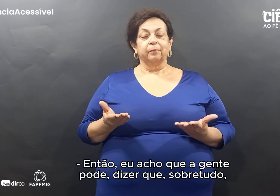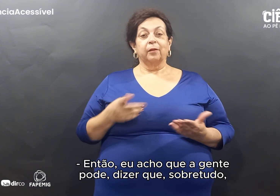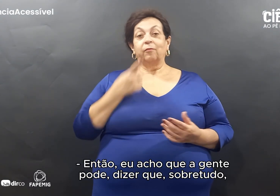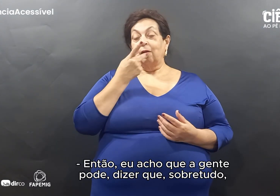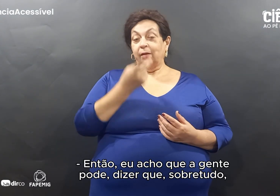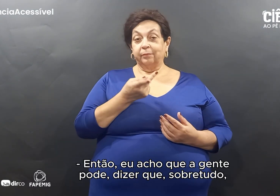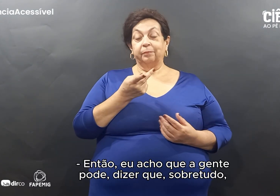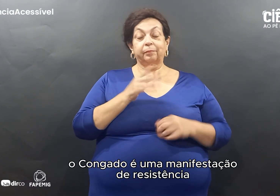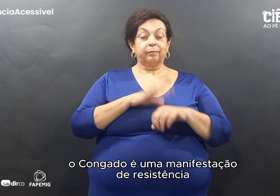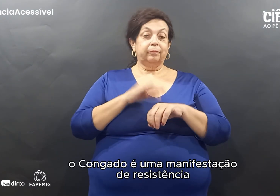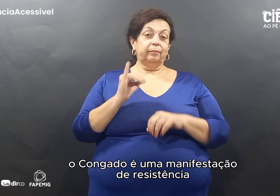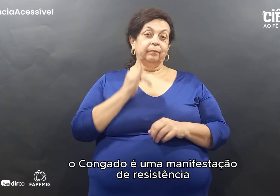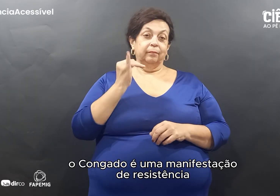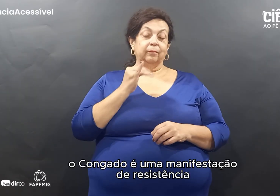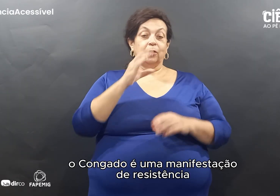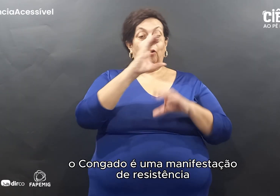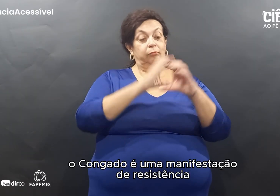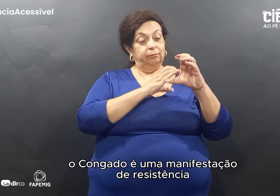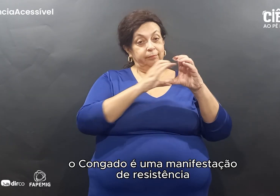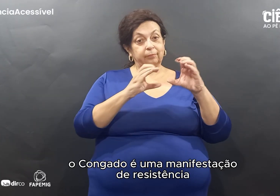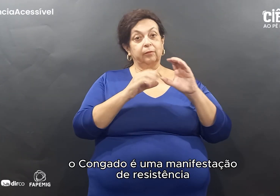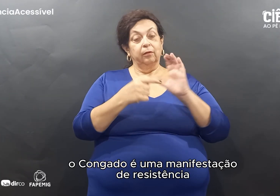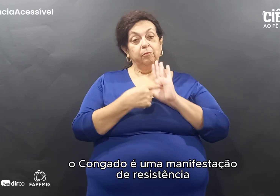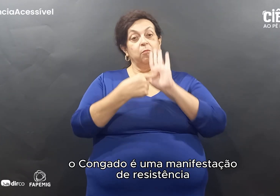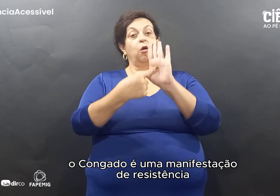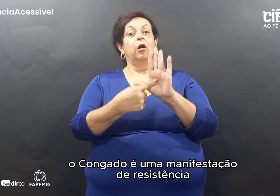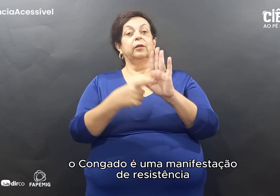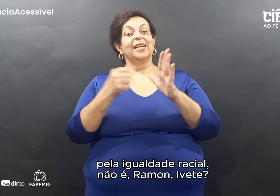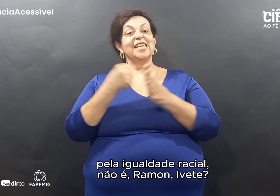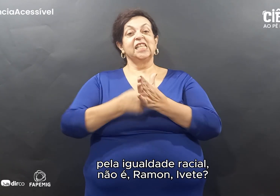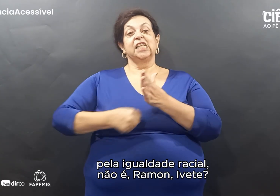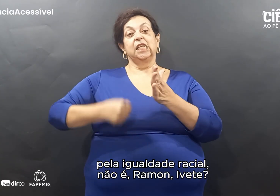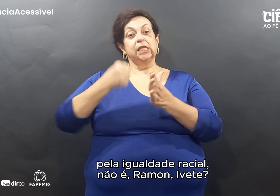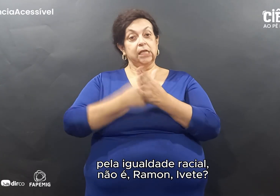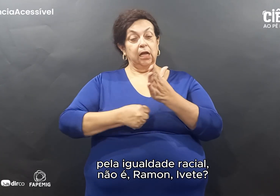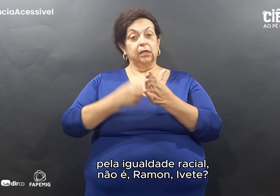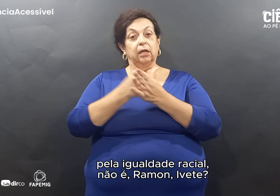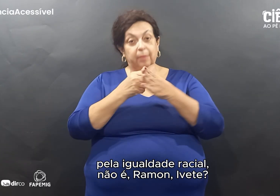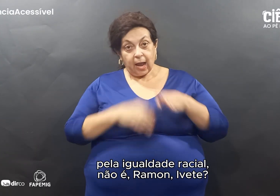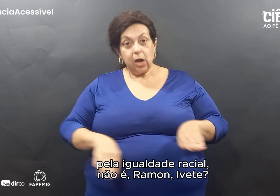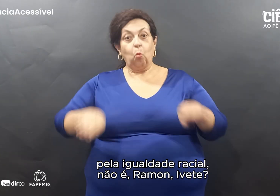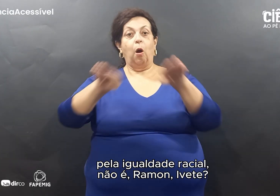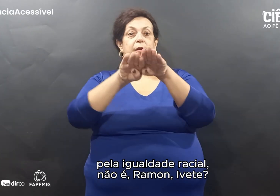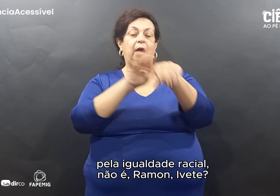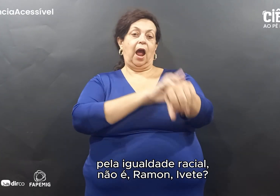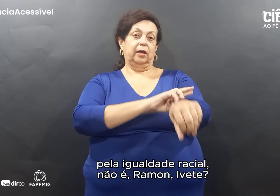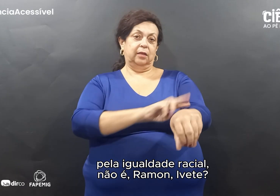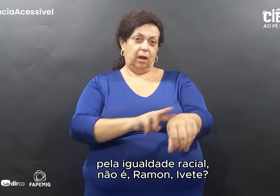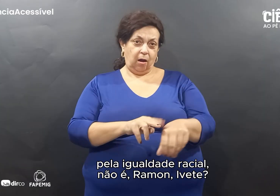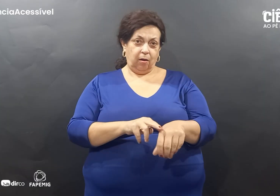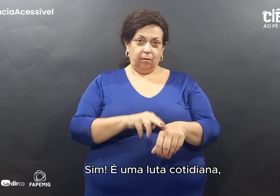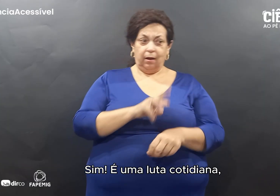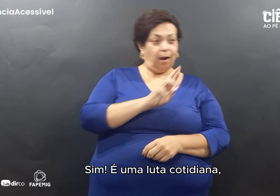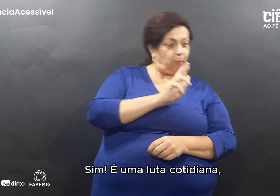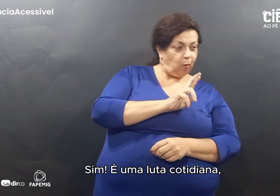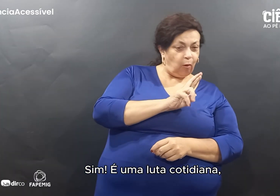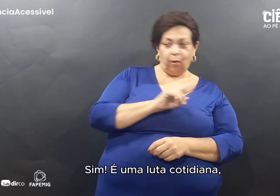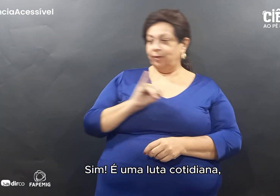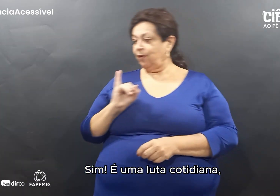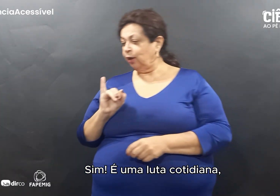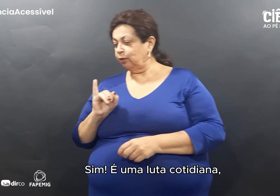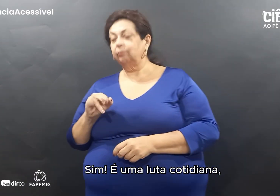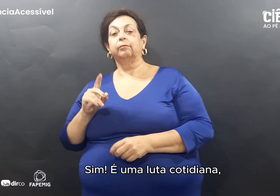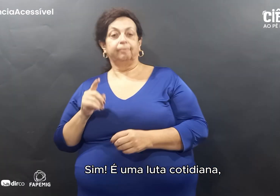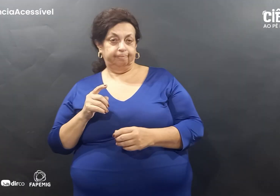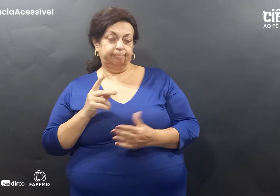dizer que, sobretudo, o Congado é uma manifestação de resistência pela igualdade racial. Né, Ramon, Ivete? Sim, é uma